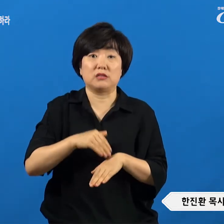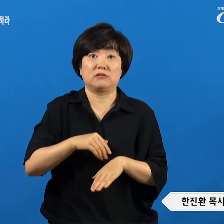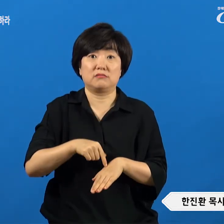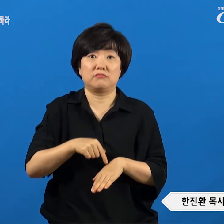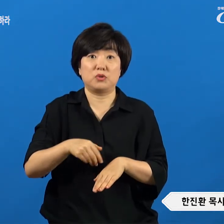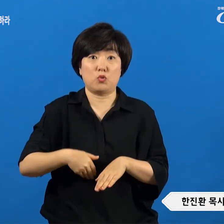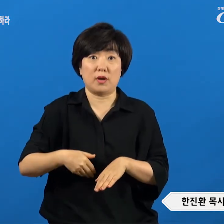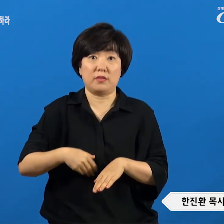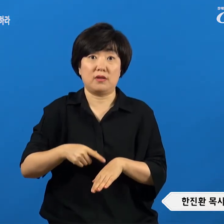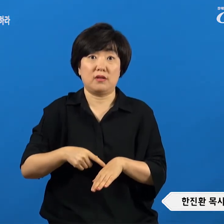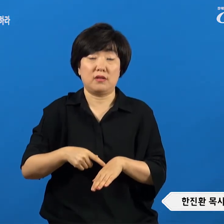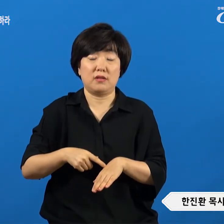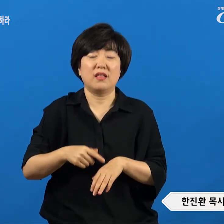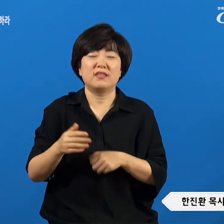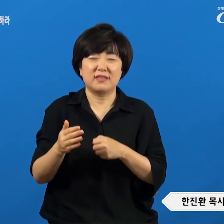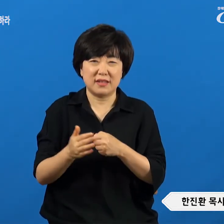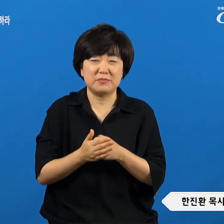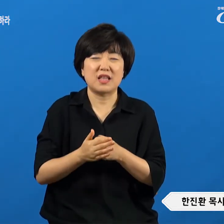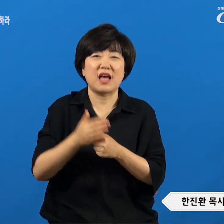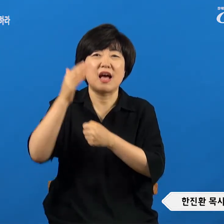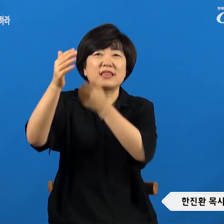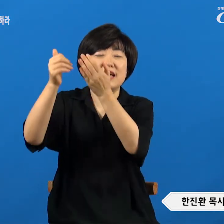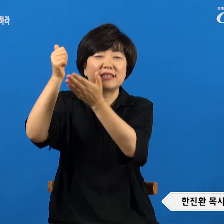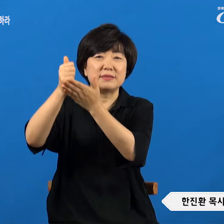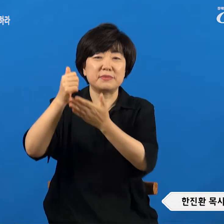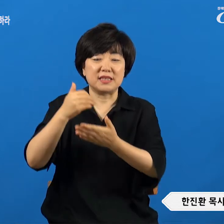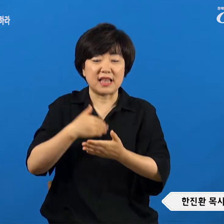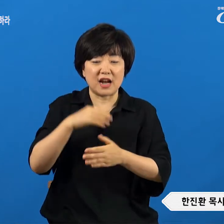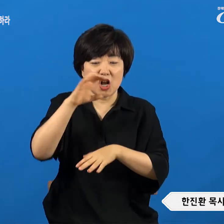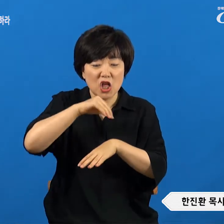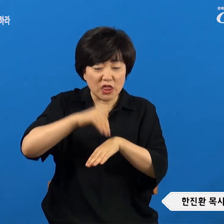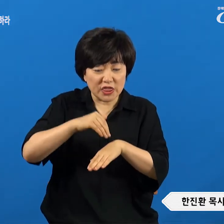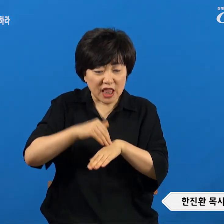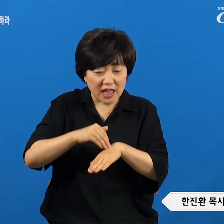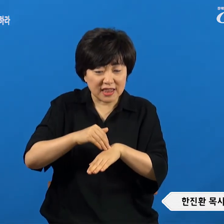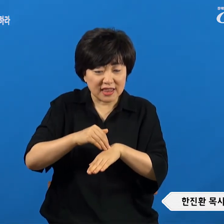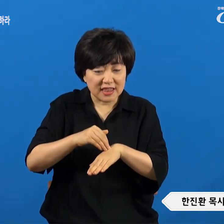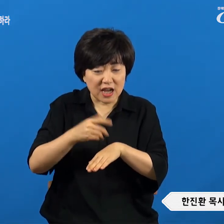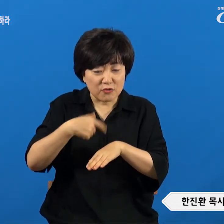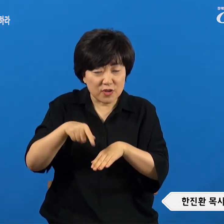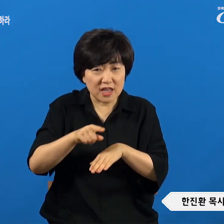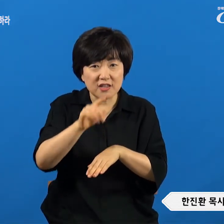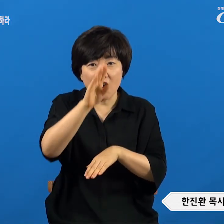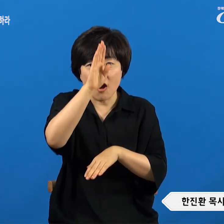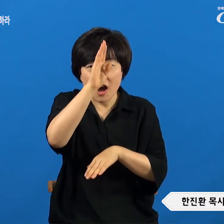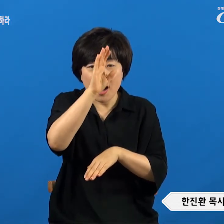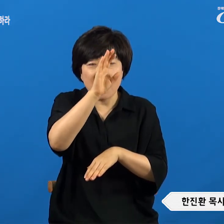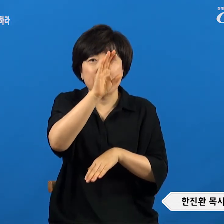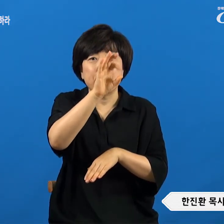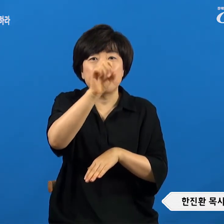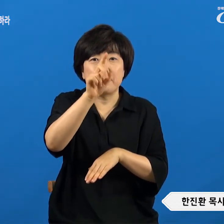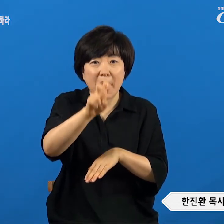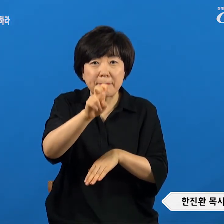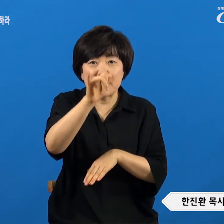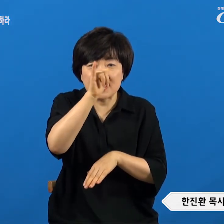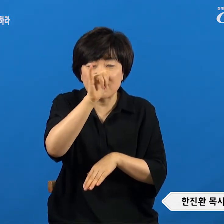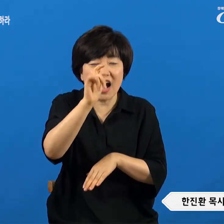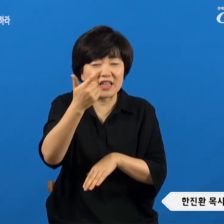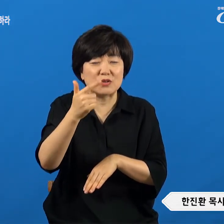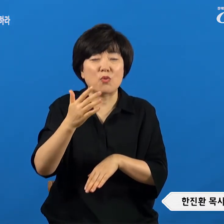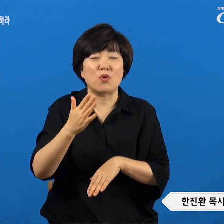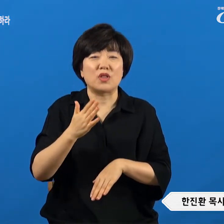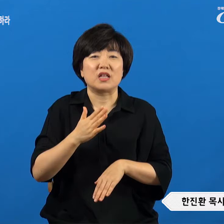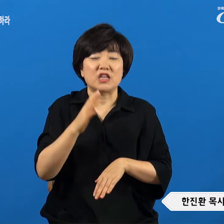그러니까 하나님이 우리를 연단하기 위해서 시련이 있는 것이 아니라 연단은 우리 스스로가 받는